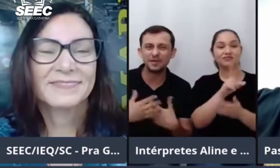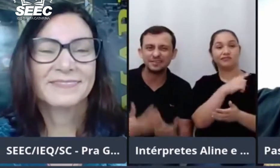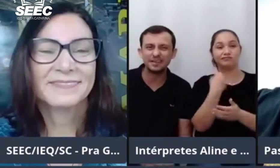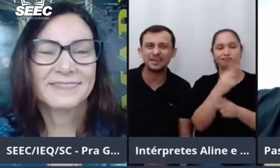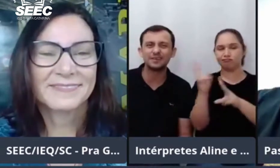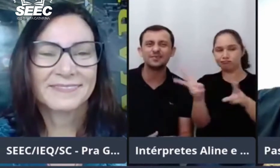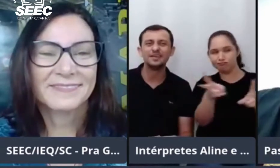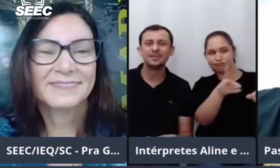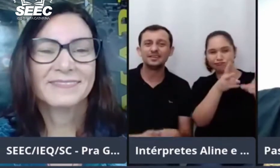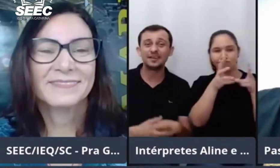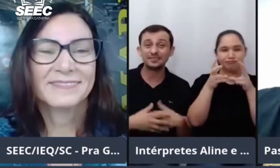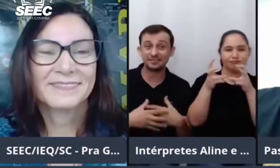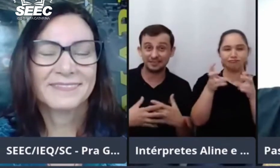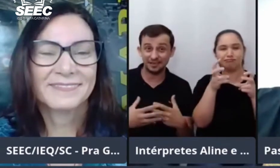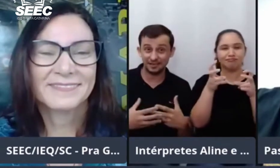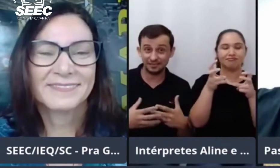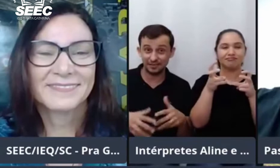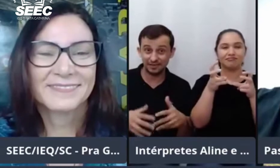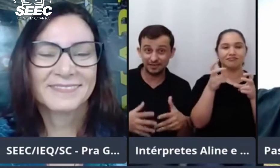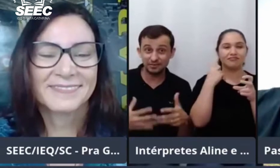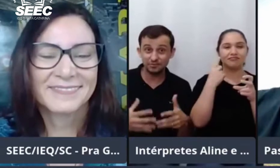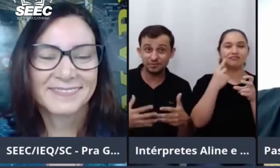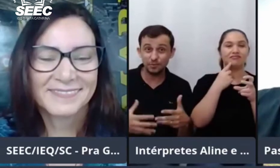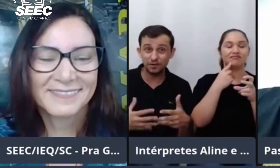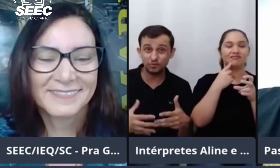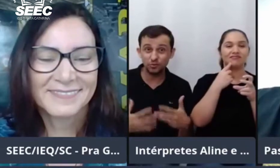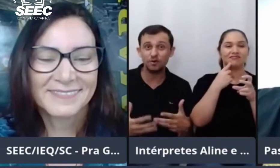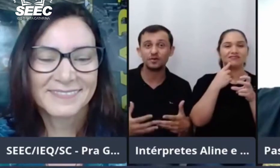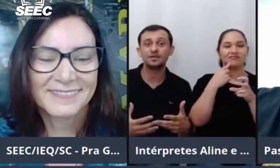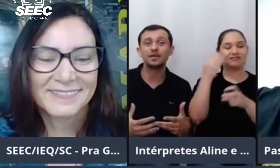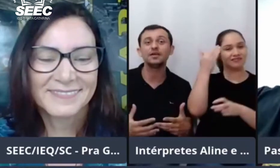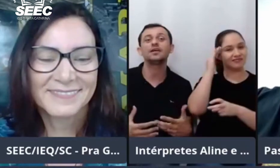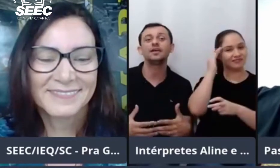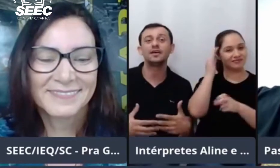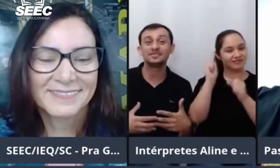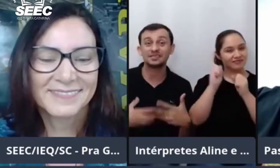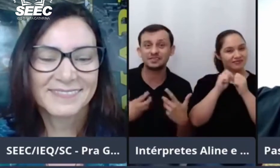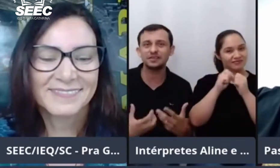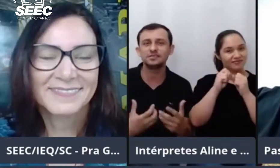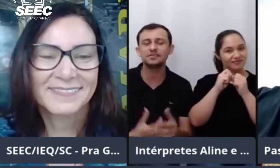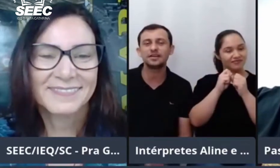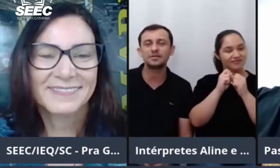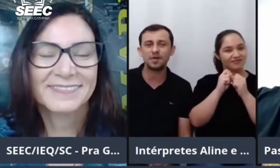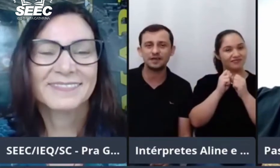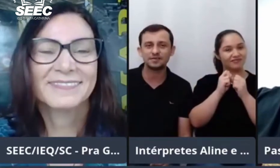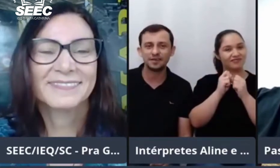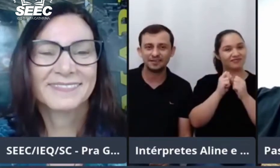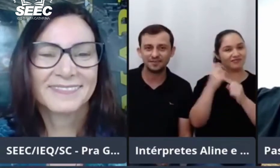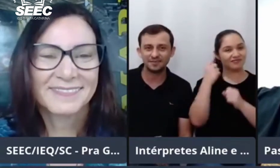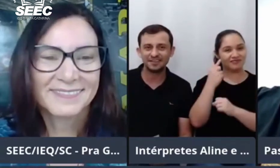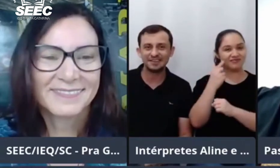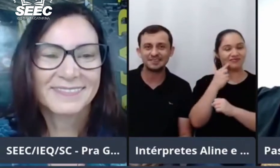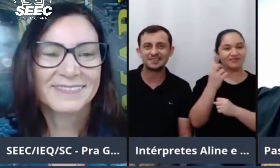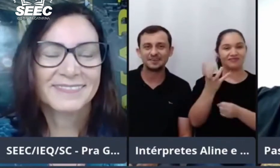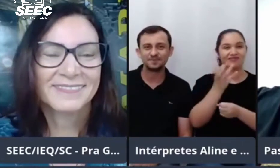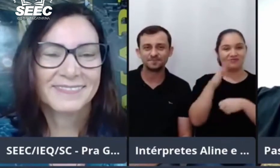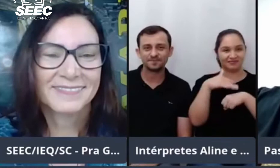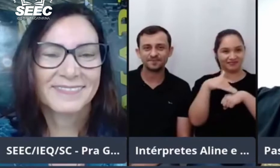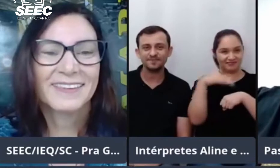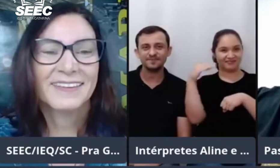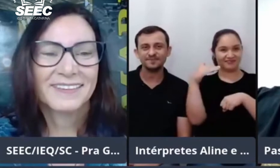eles compreenderam e que isso despertou, né, essa sede de querer mais na vida